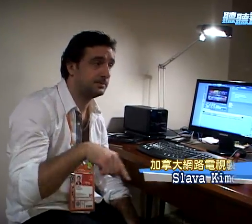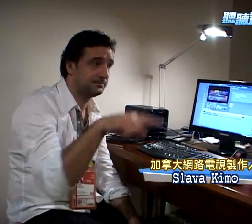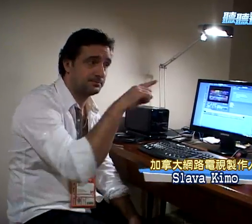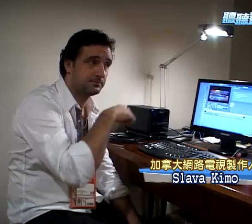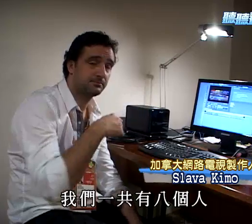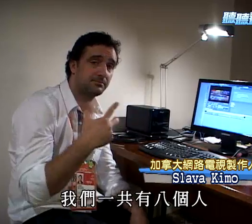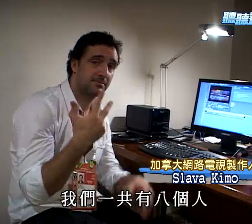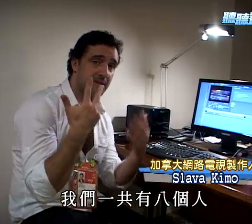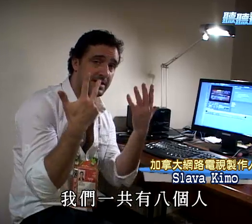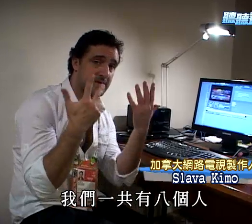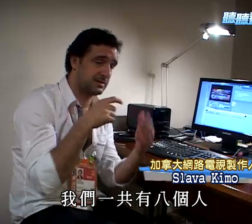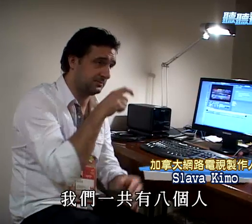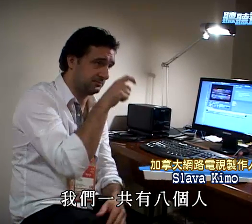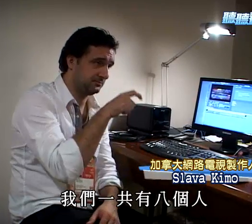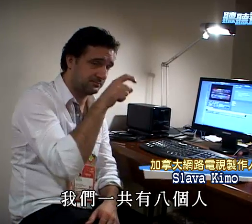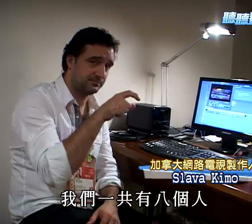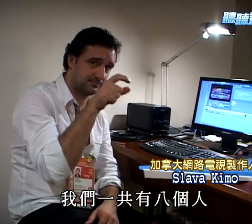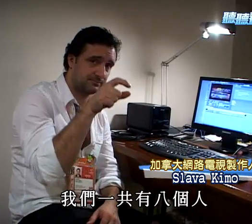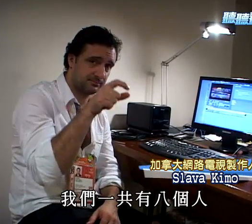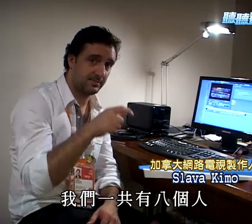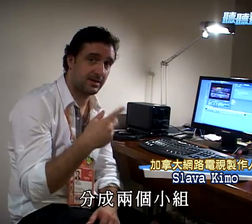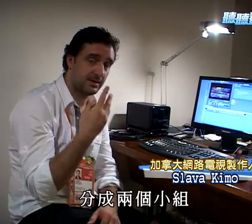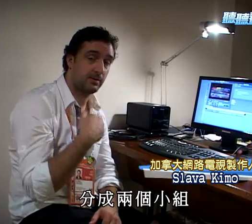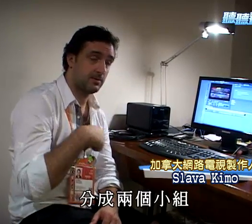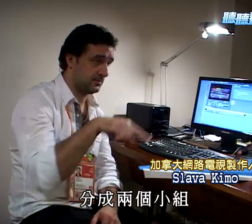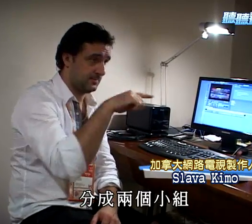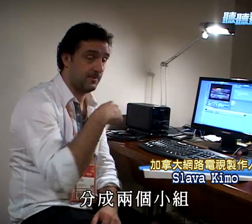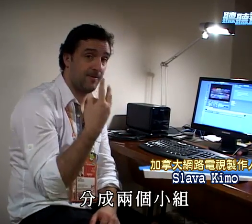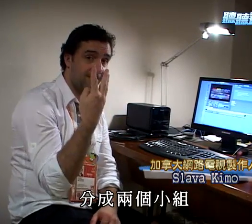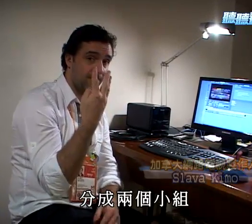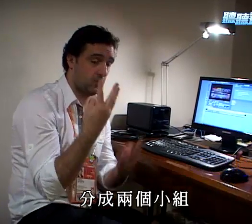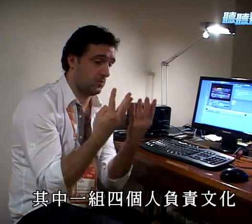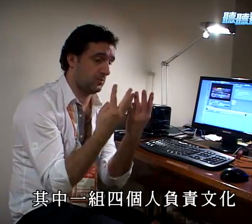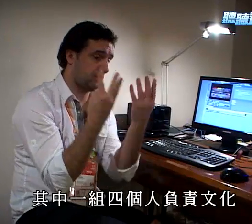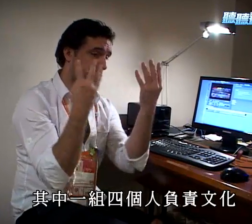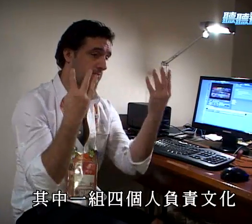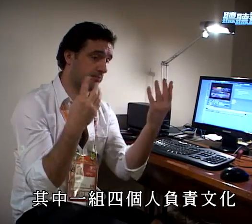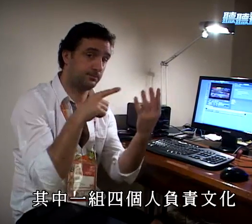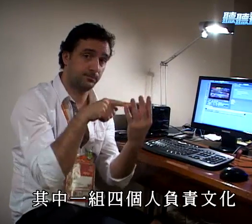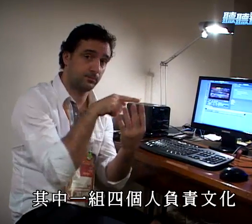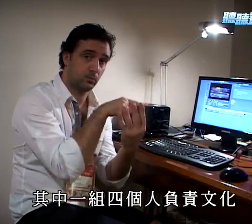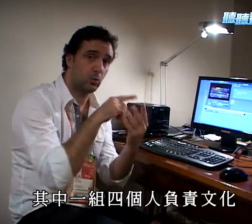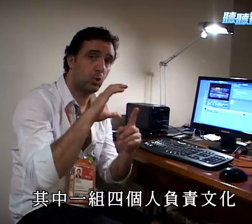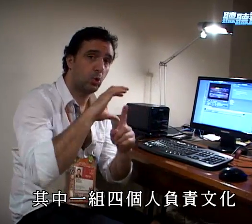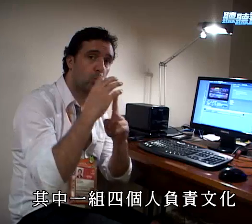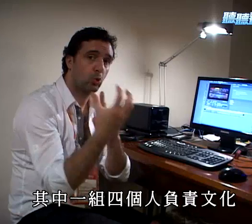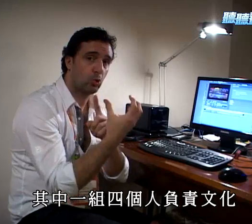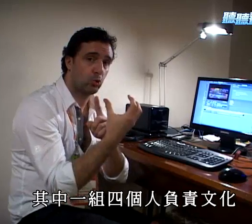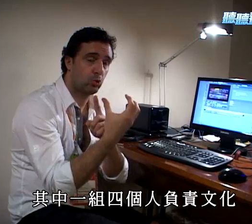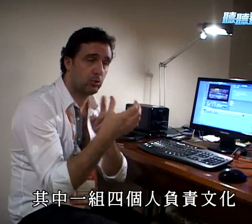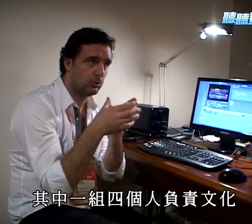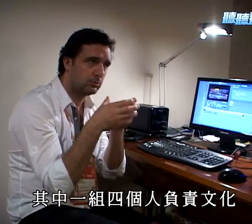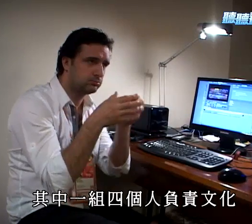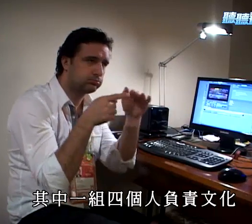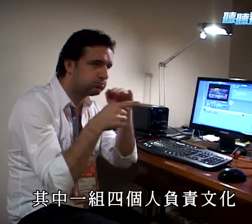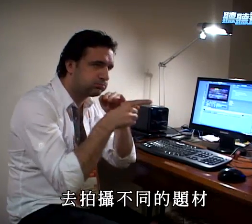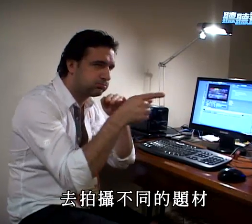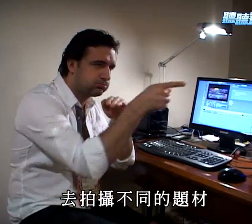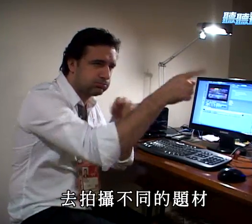我们一共有八个人，分成两个小组，其中一组四个人负责文化，去拍摄不同的